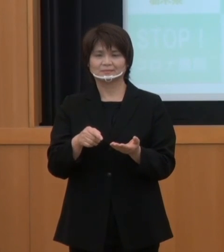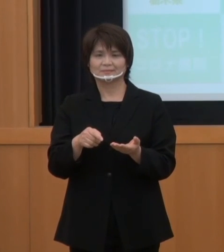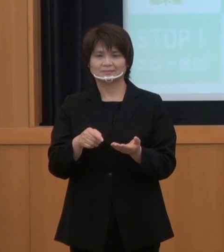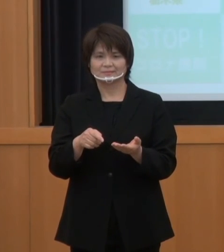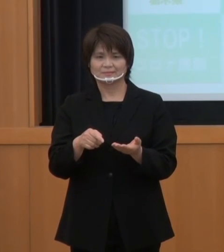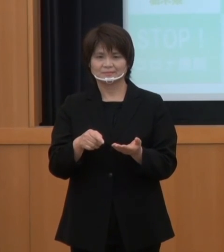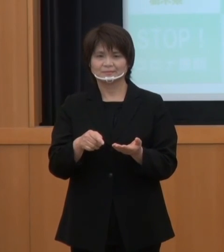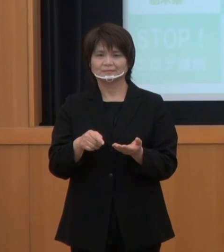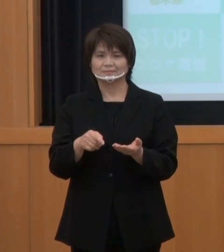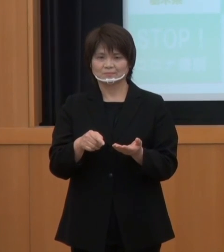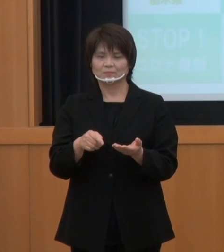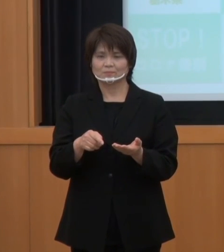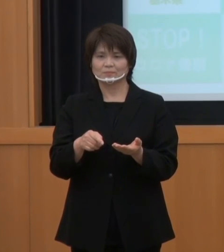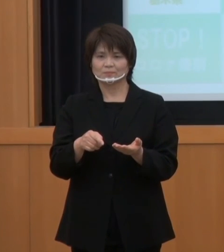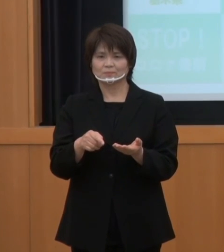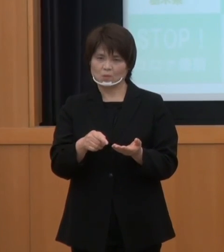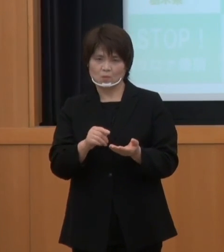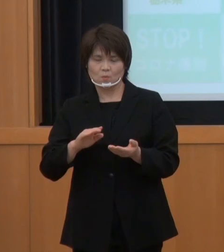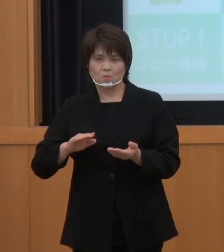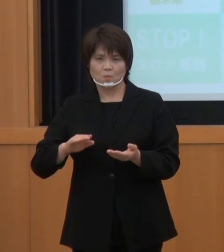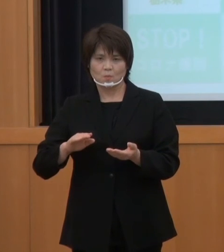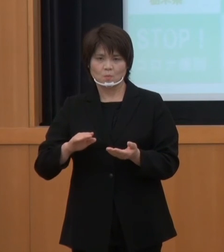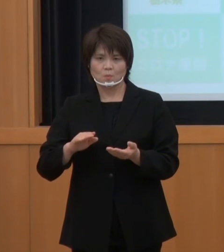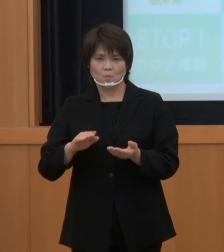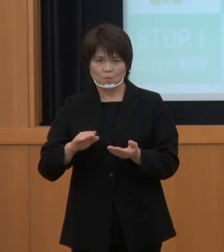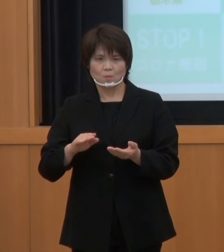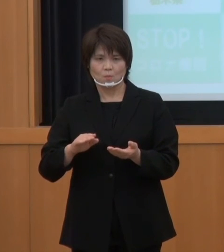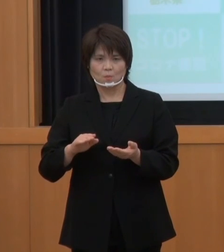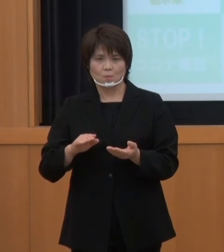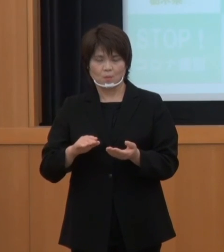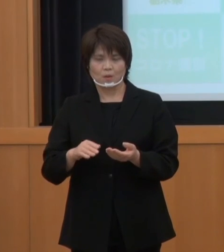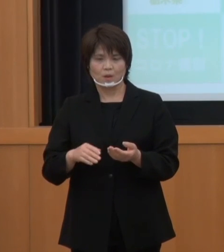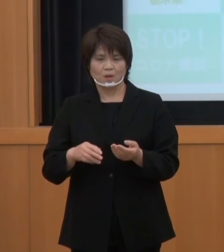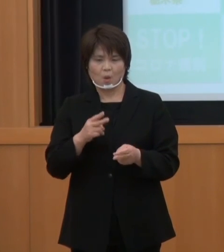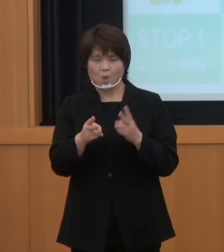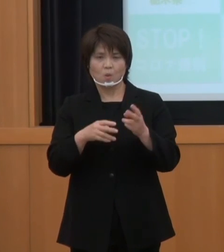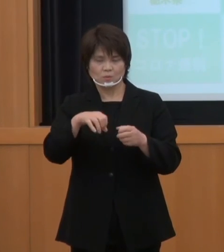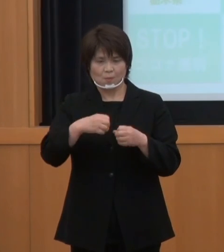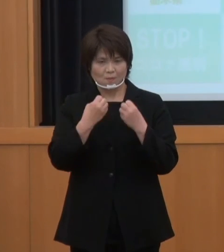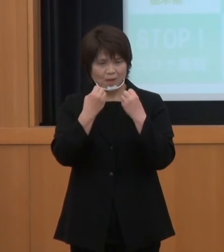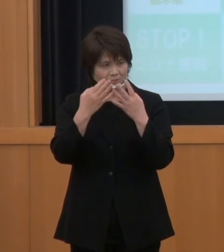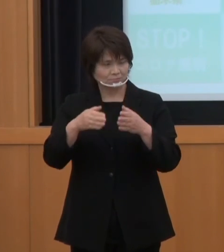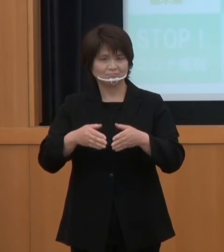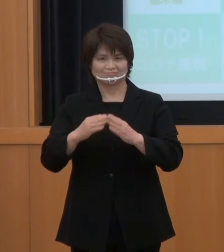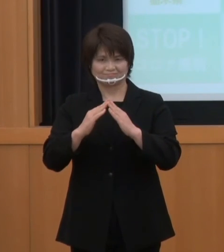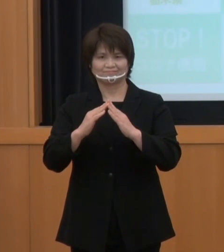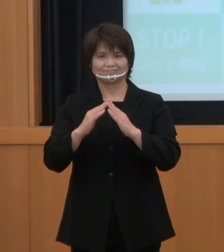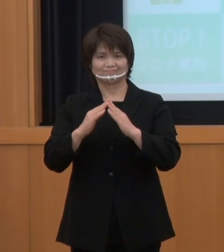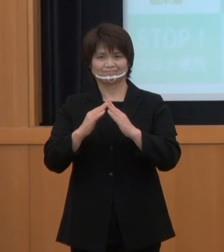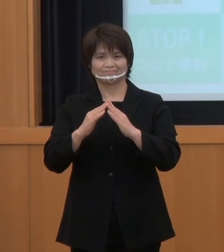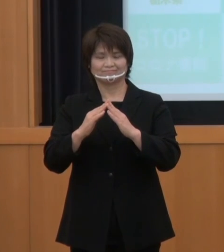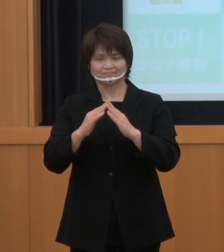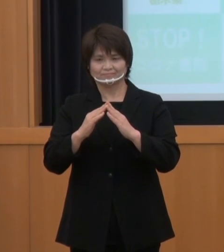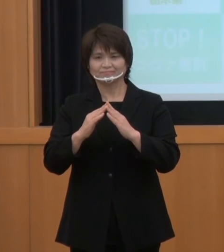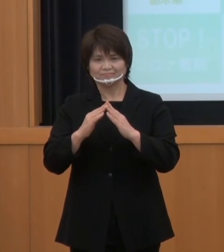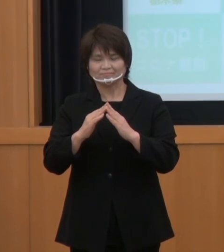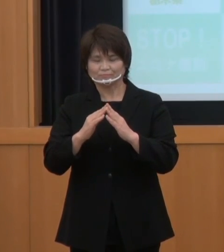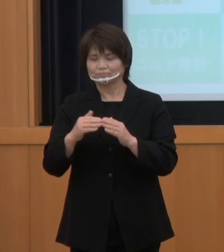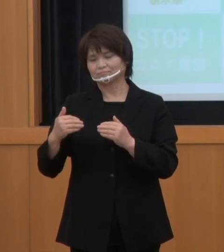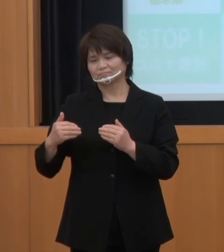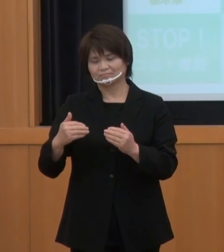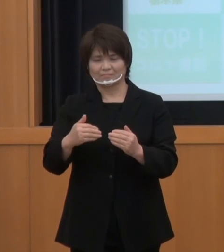生産ラインの工場を新築でいいんだね、新築で進めてまいりまして